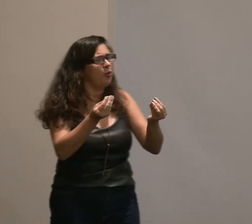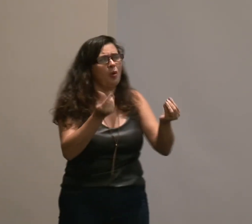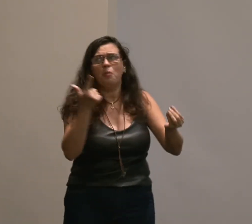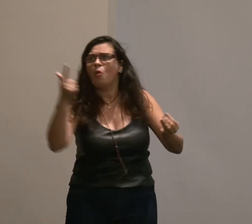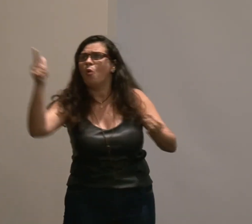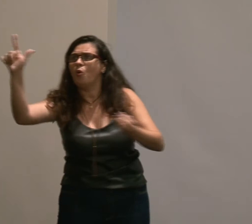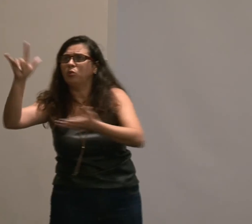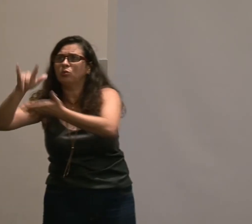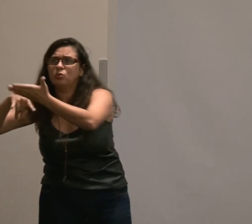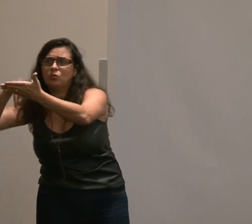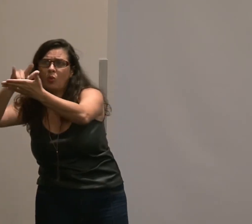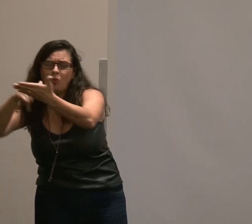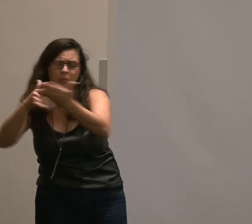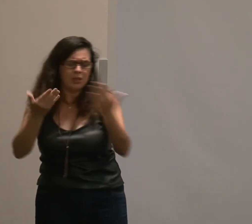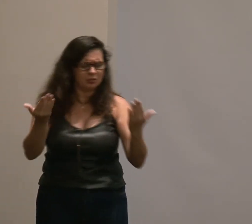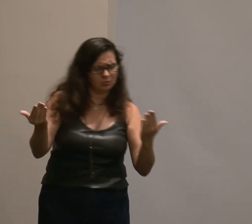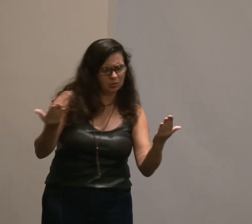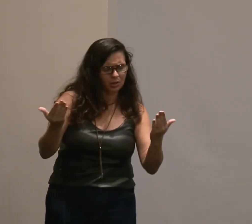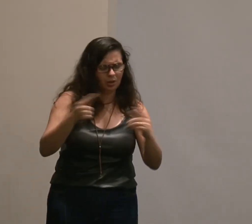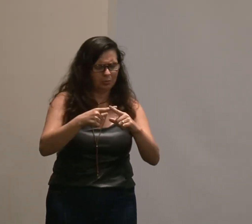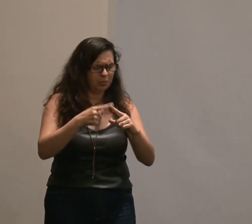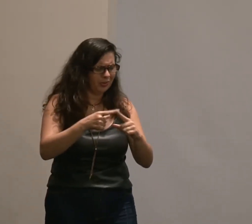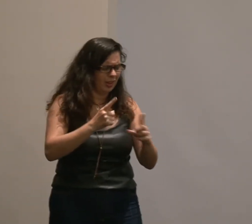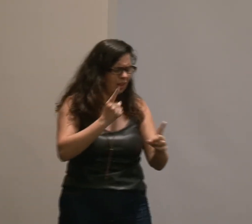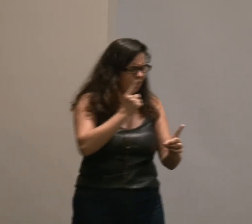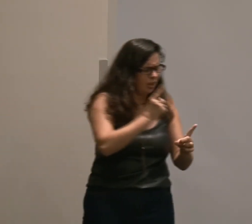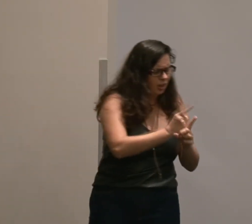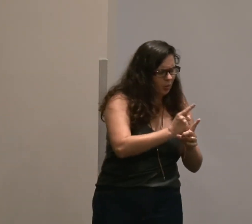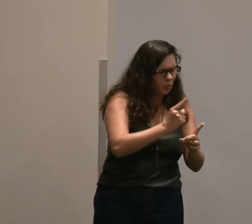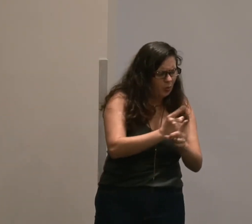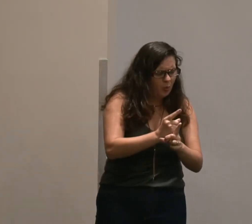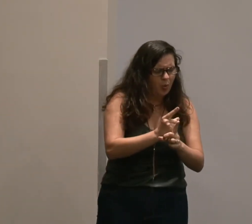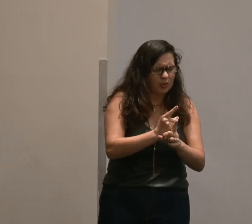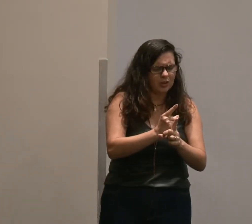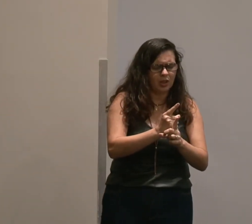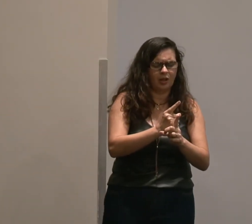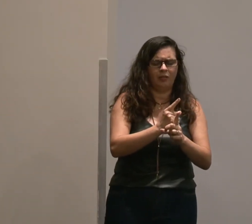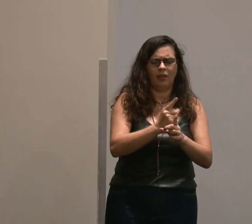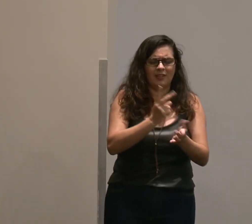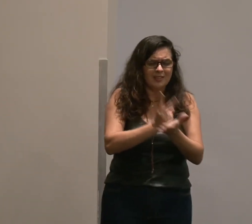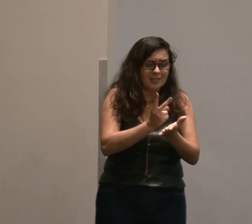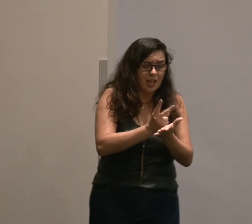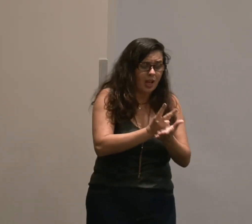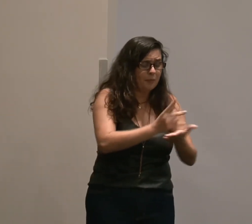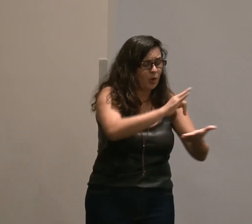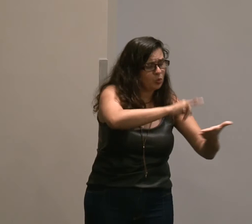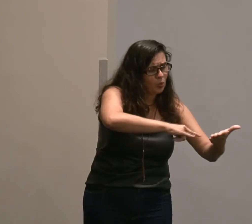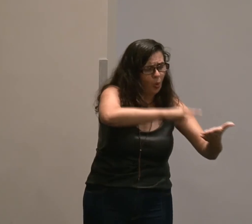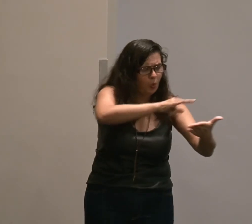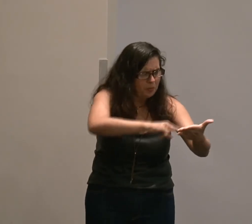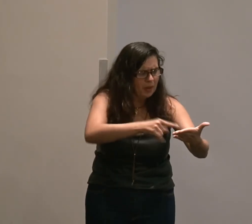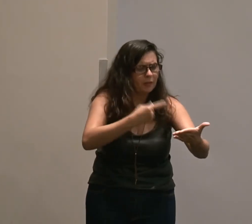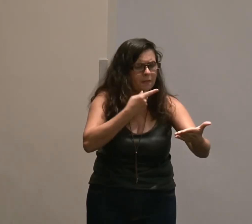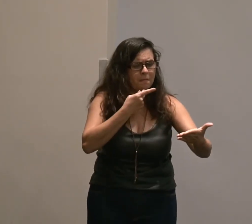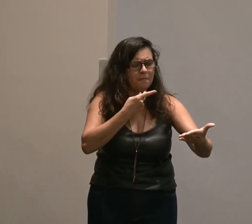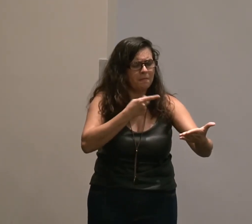a aproximação com outros documentos e fontes para se compreender o texto de Lyon sempre com